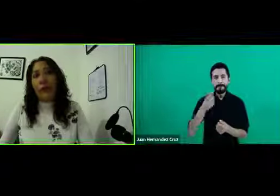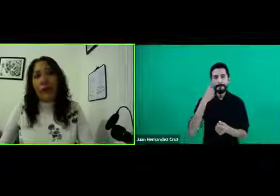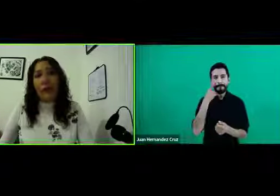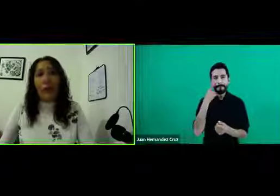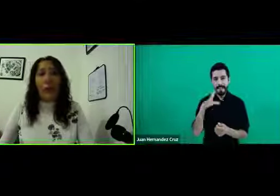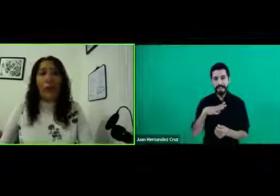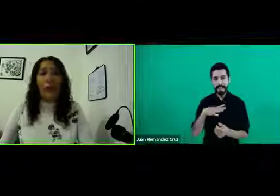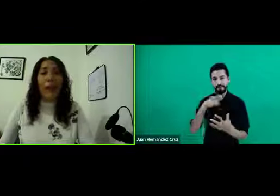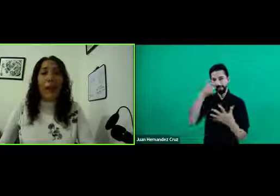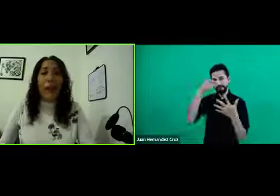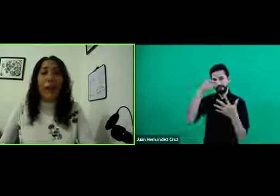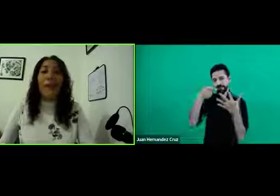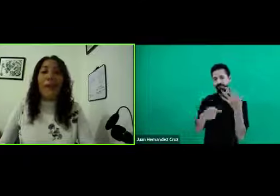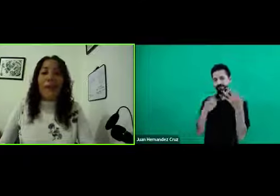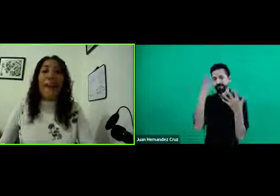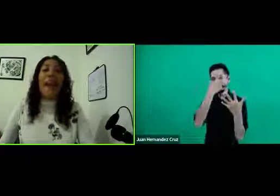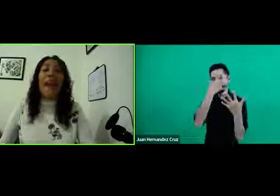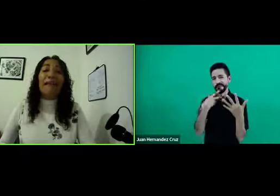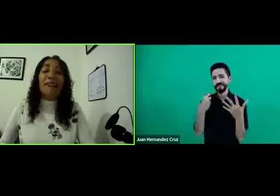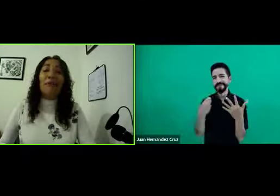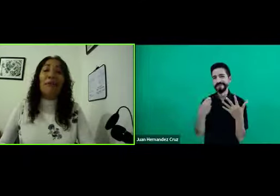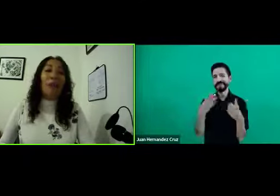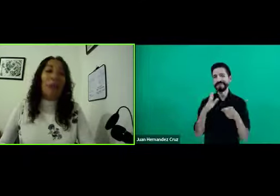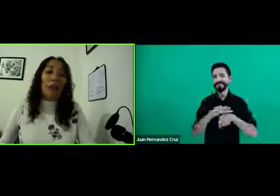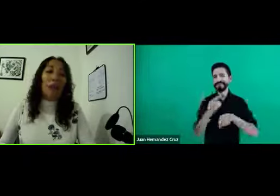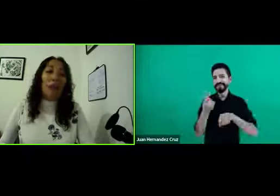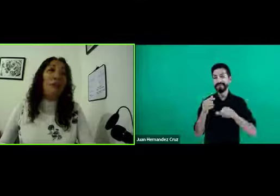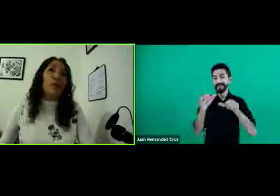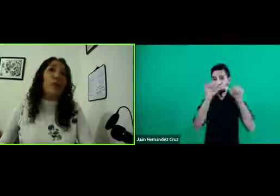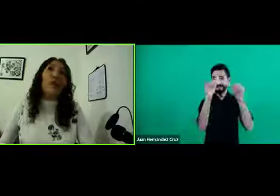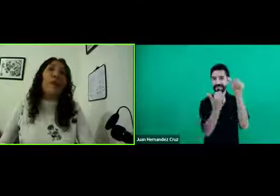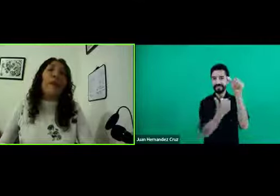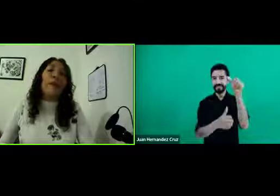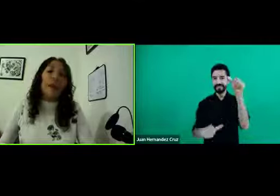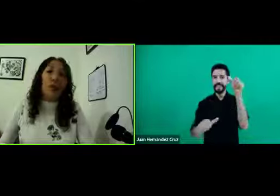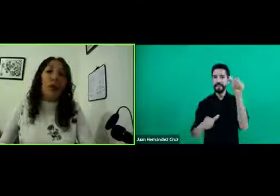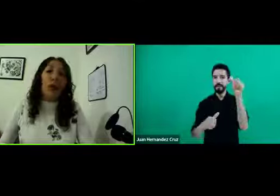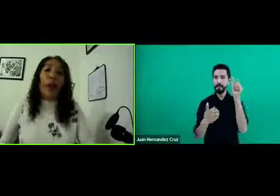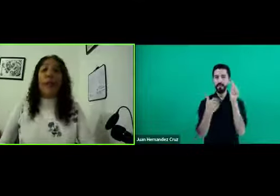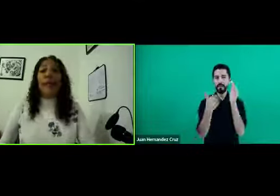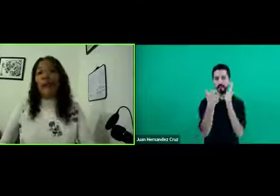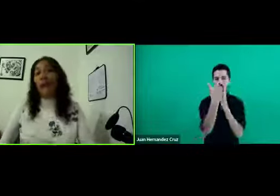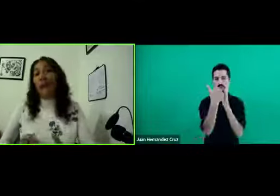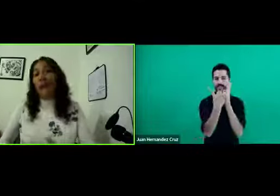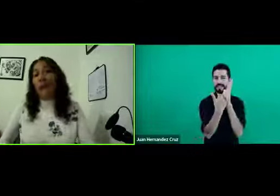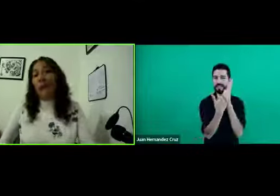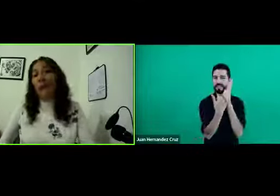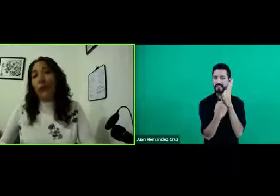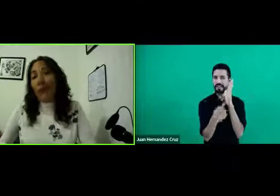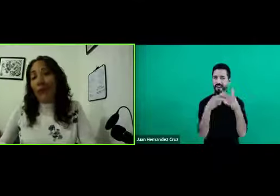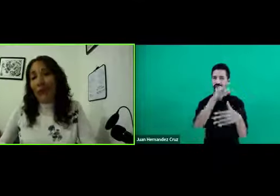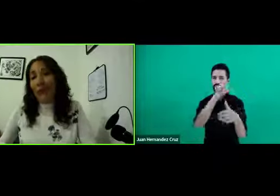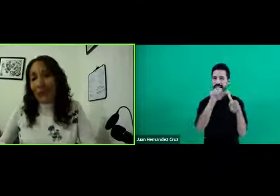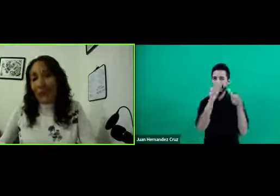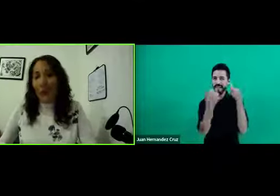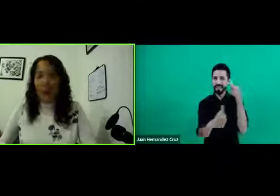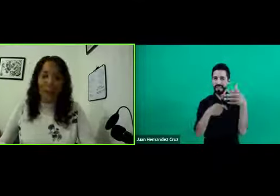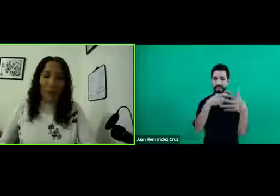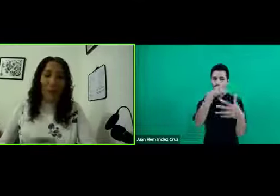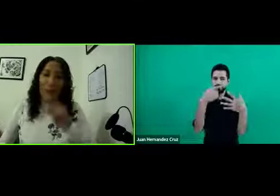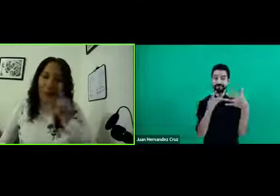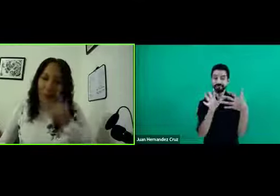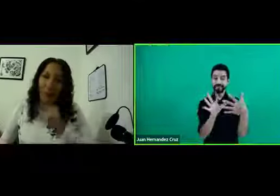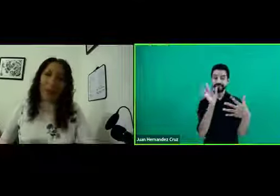cosas bien bonitas, porque el arte es un proceso, es un elemento al que todos deberíamos de tener